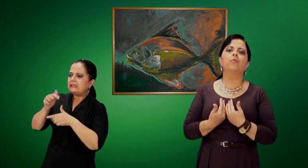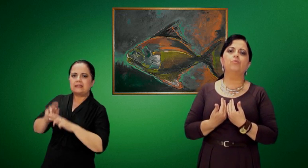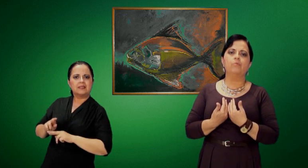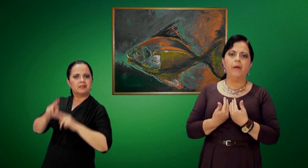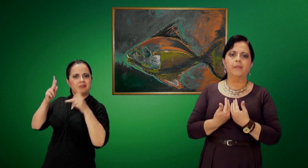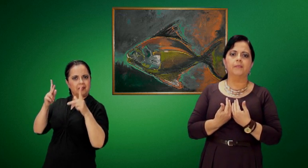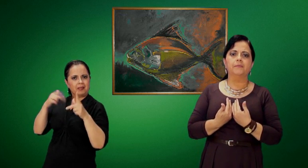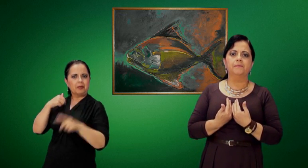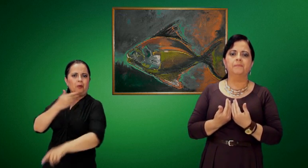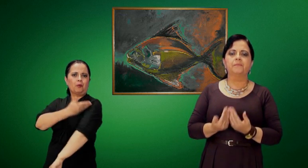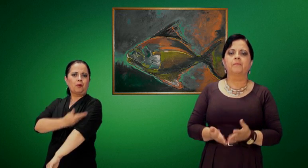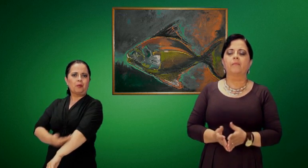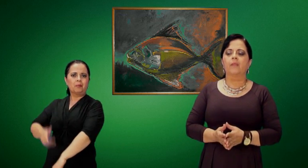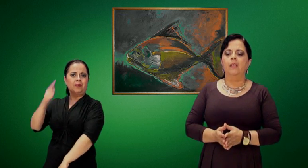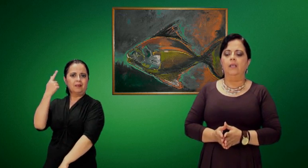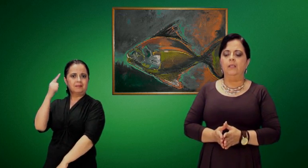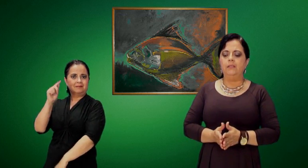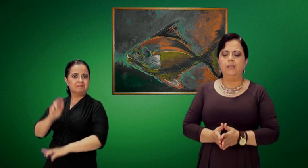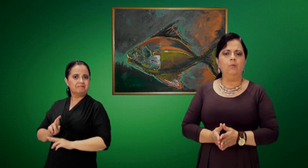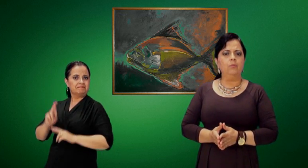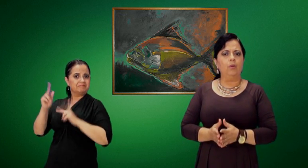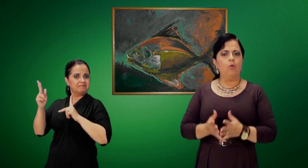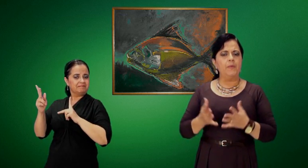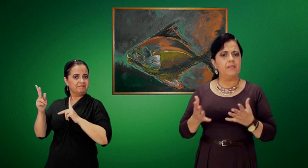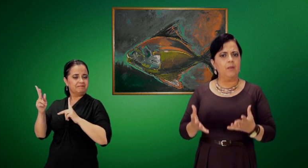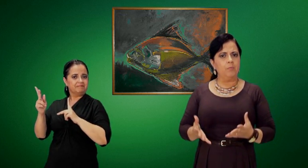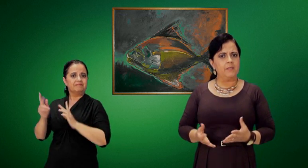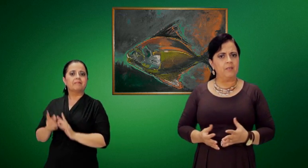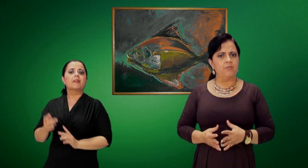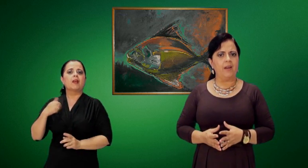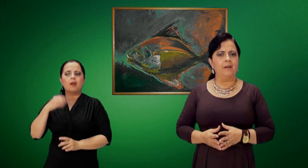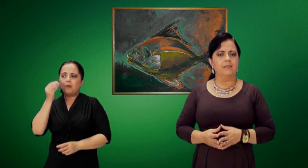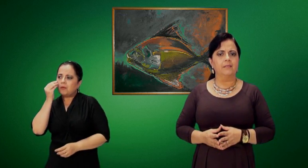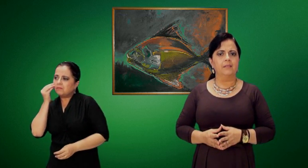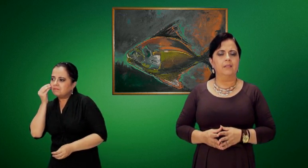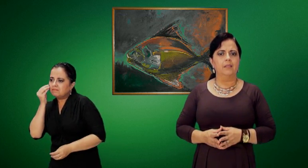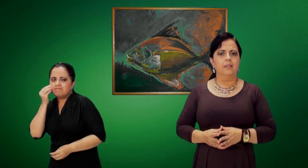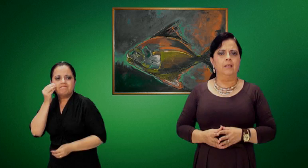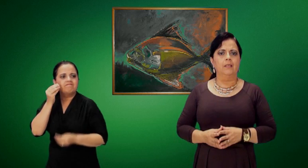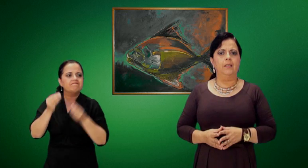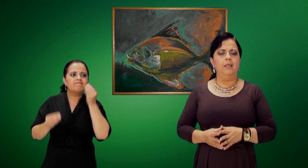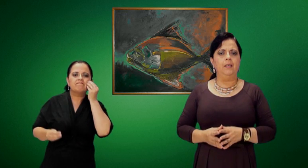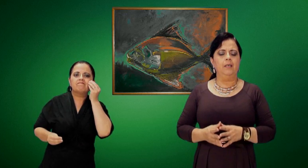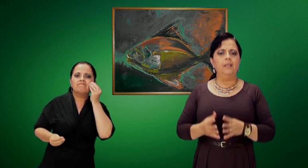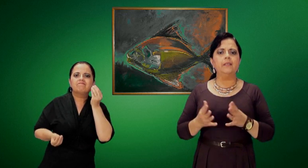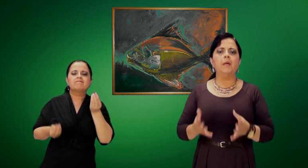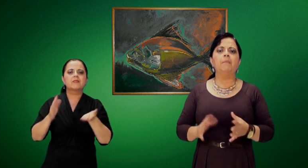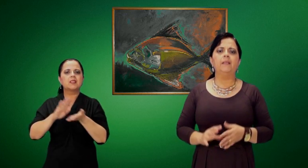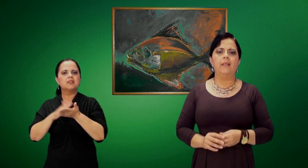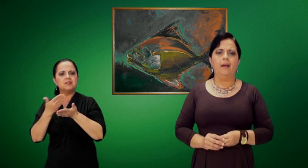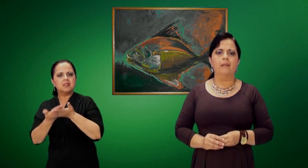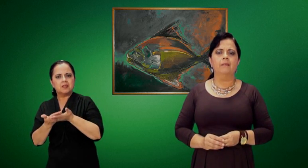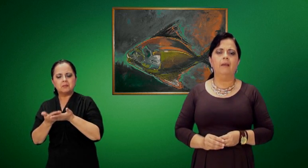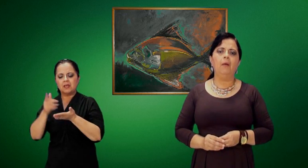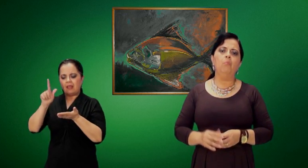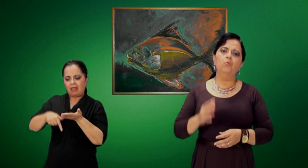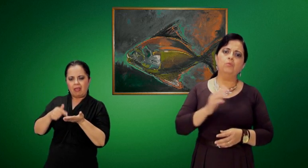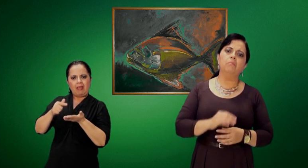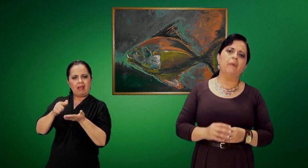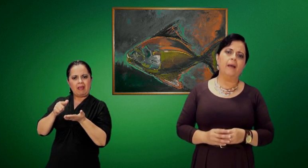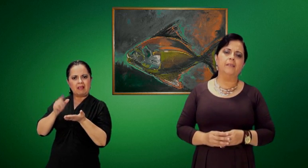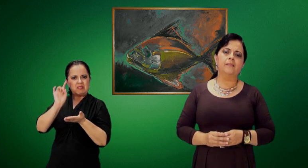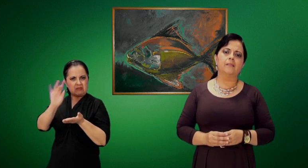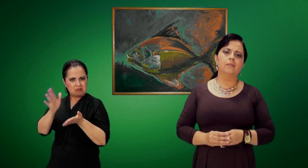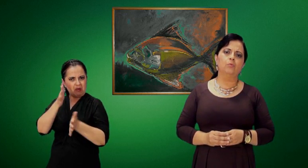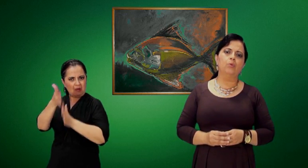que eu estava acostumada. Então eu comecei a observar que interpretar é